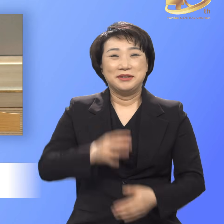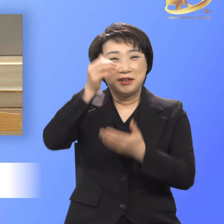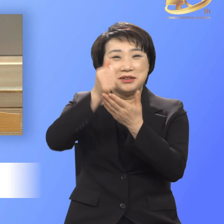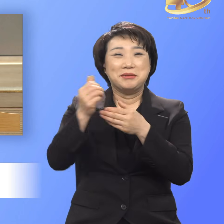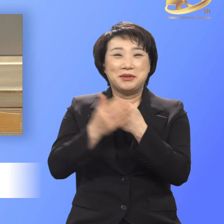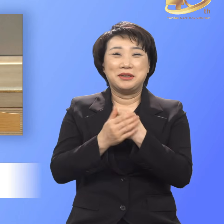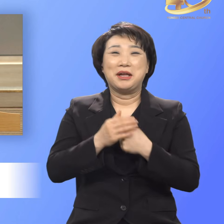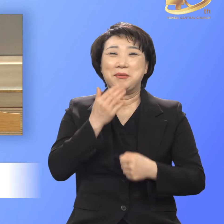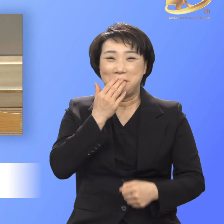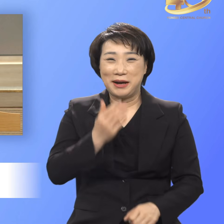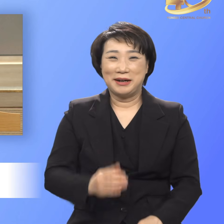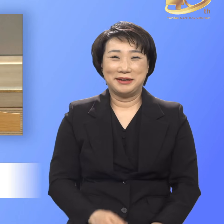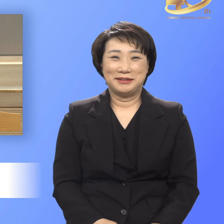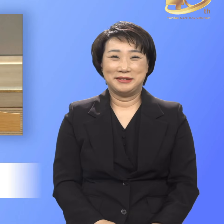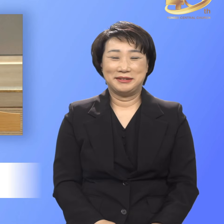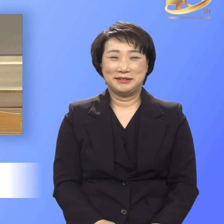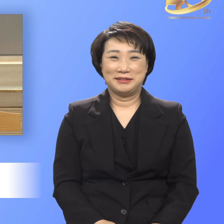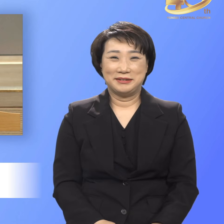성령으로만 가능하다.